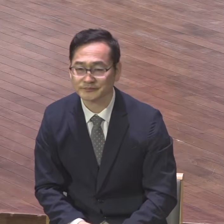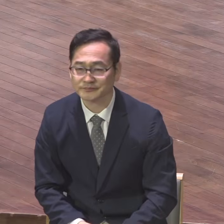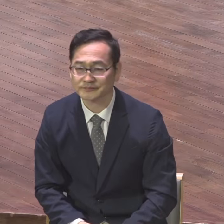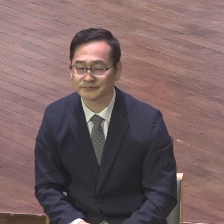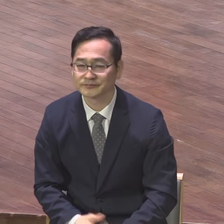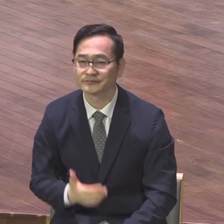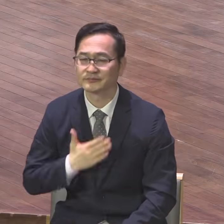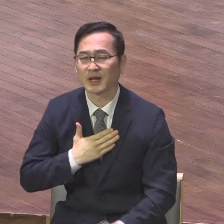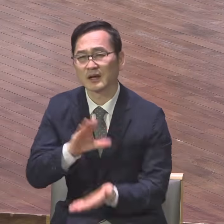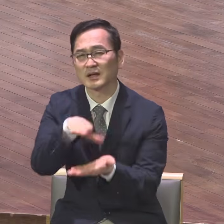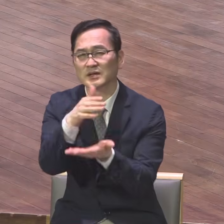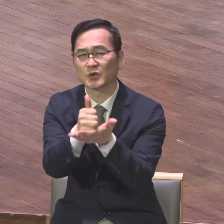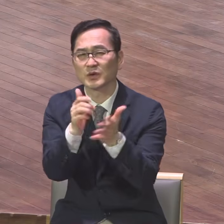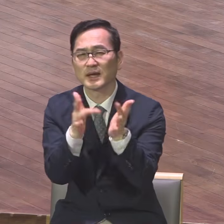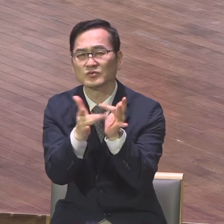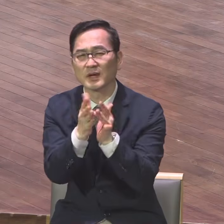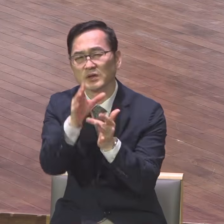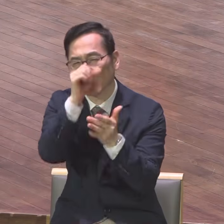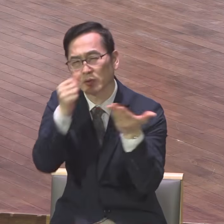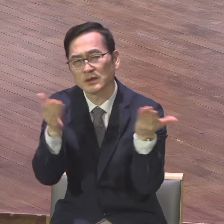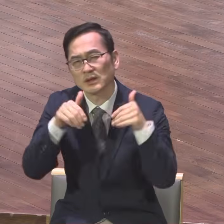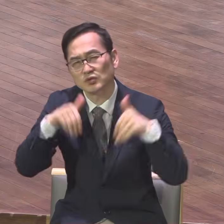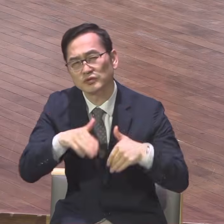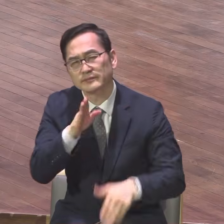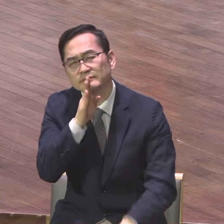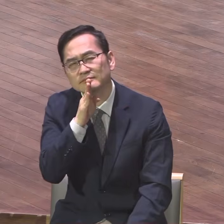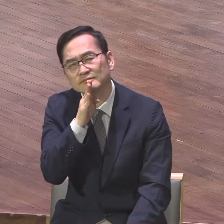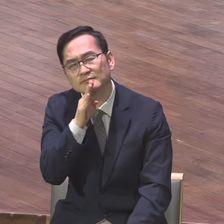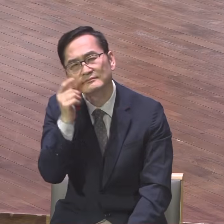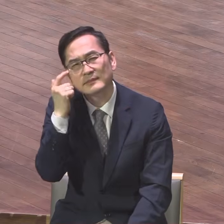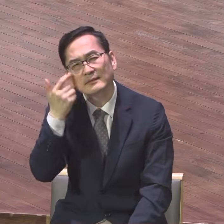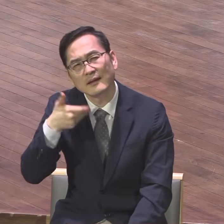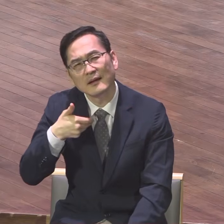내가 정말 그리스도 예수의 좋은 일꾼인가?